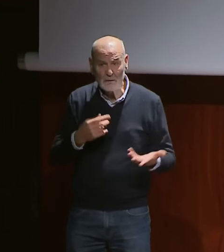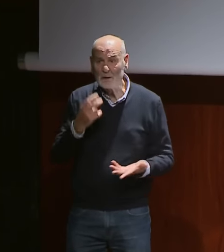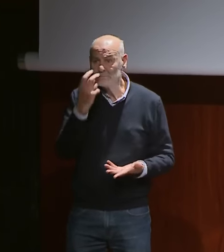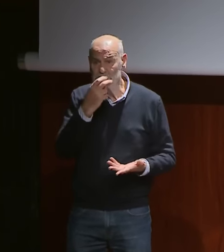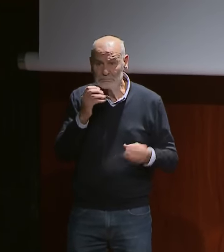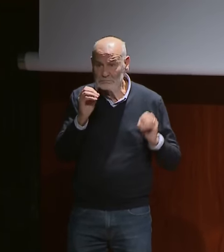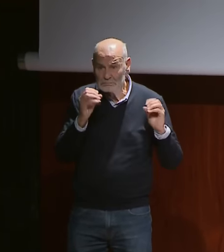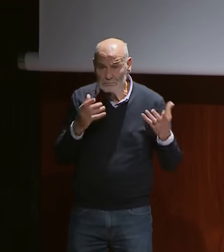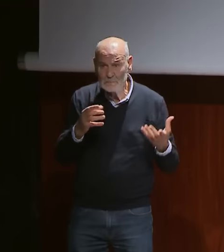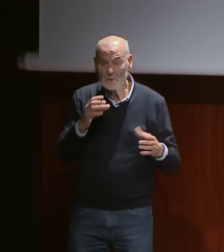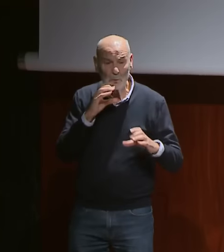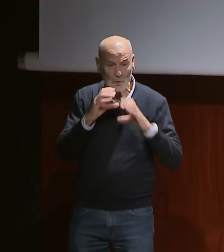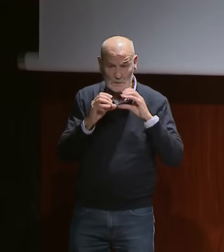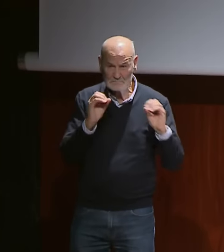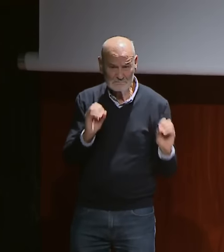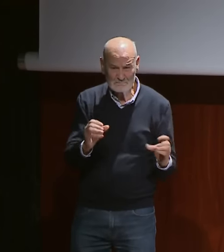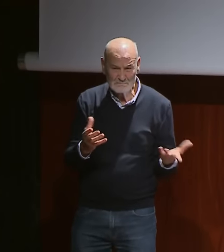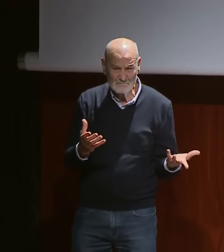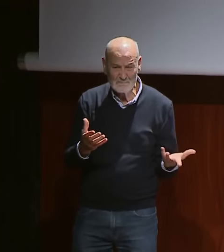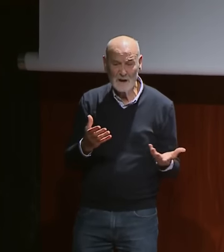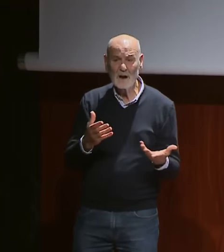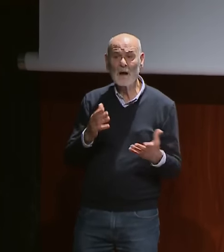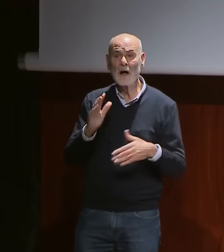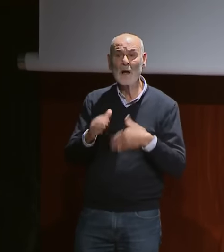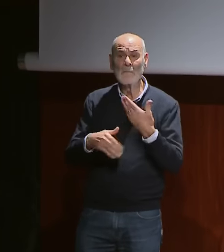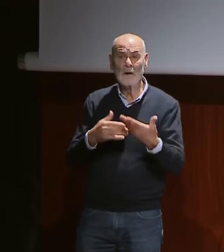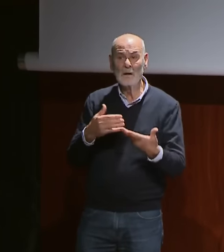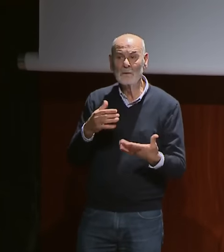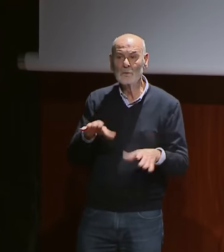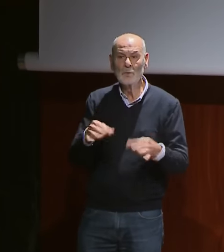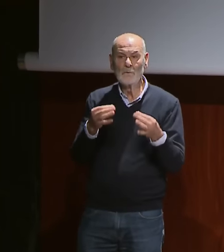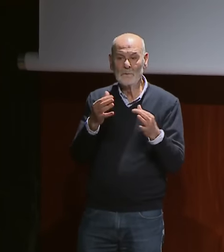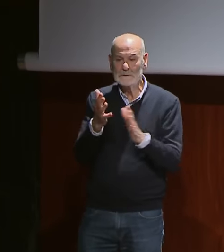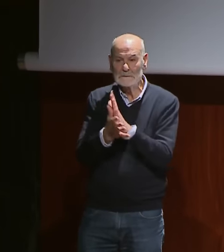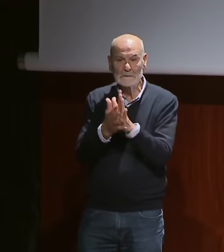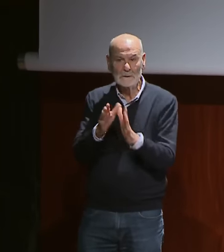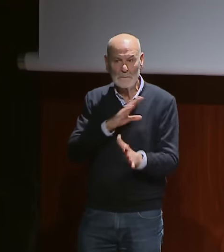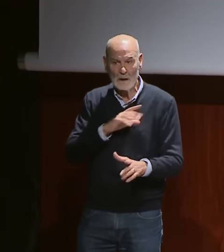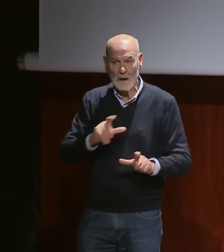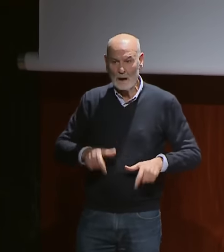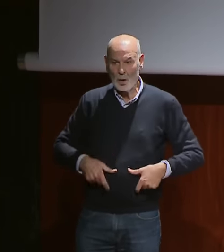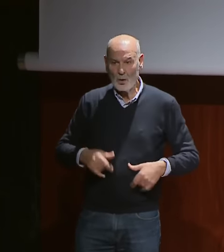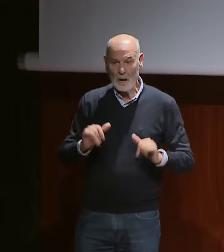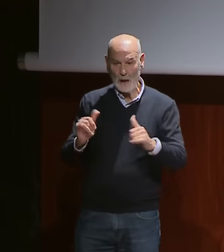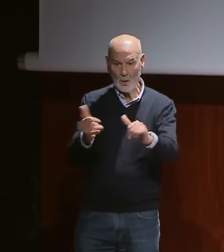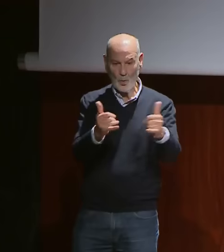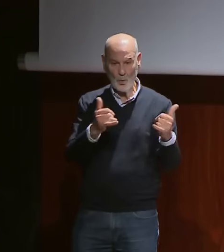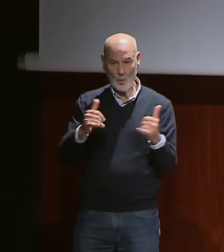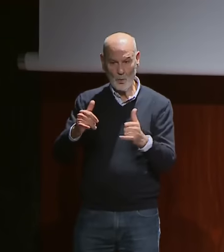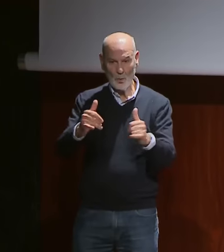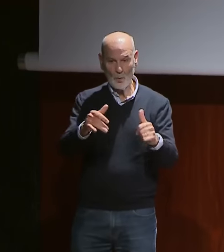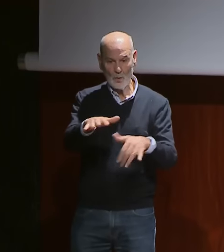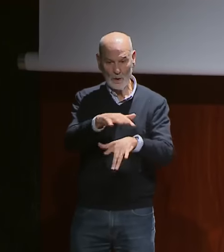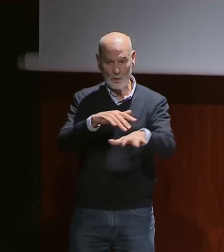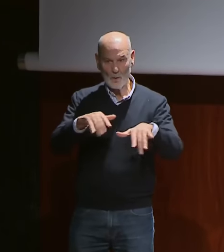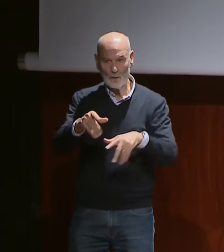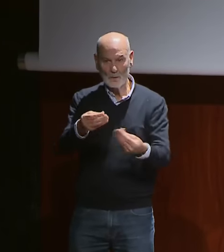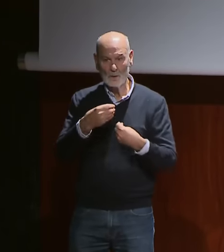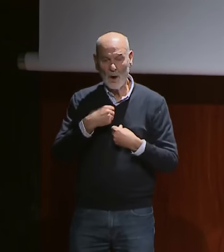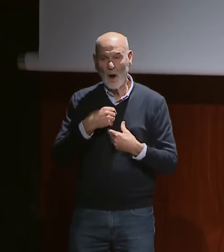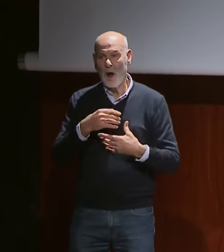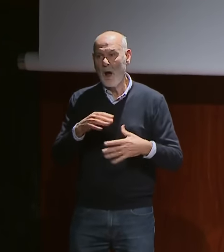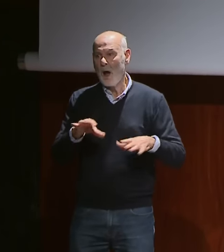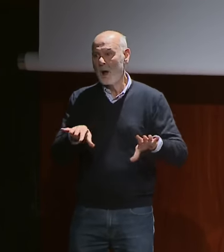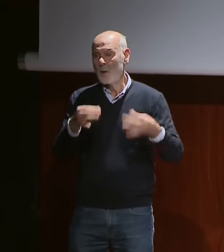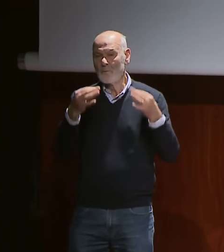suis rentré à l'école à 9 ans, je ne savais pas lire, pas écrire, je n'avais pas beaucoup de communication. J'ai découvert la langue des